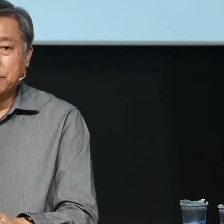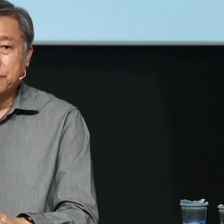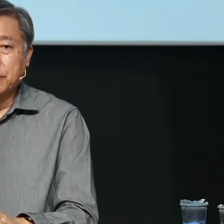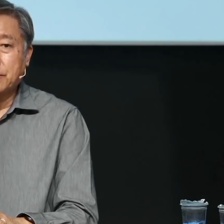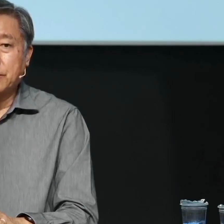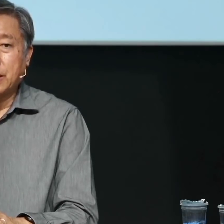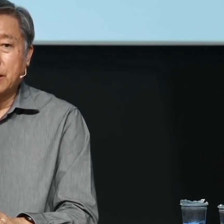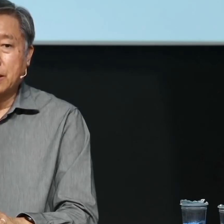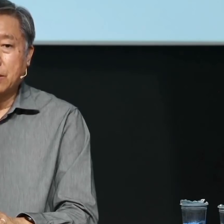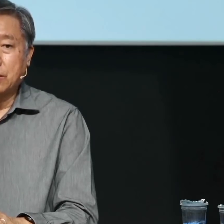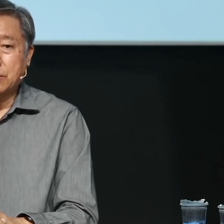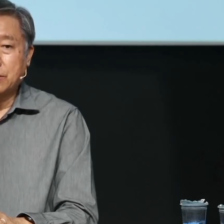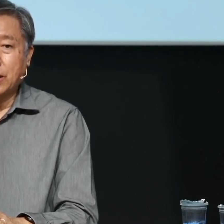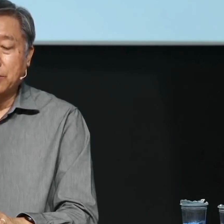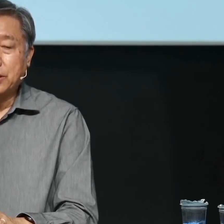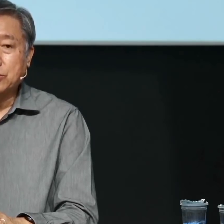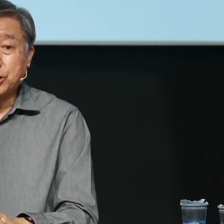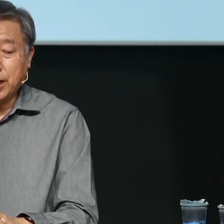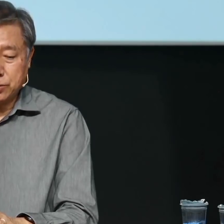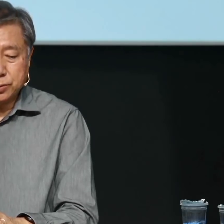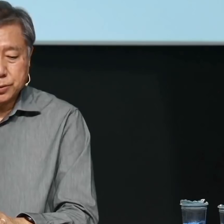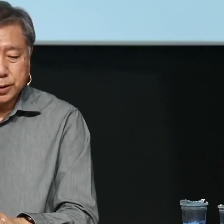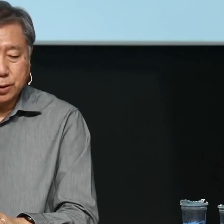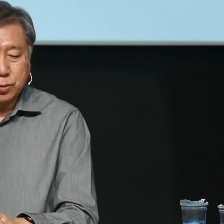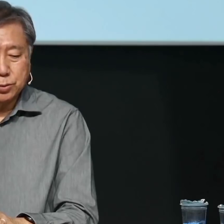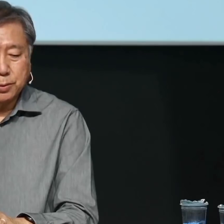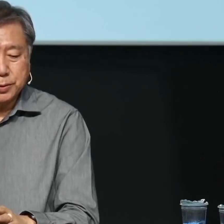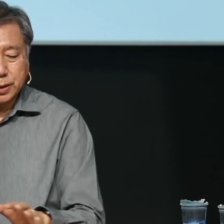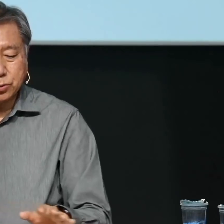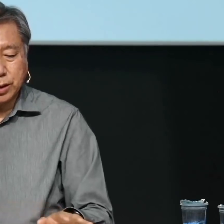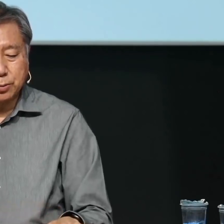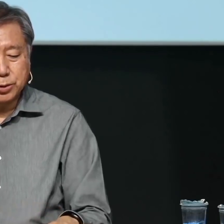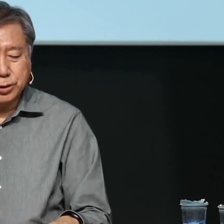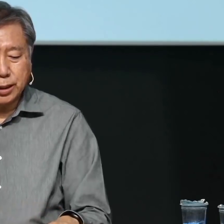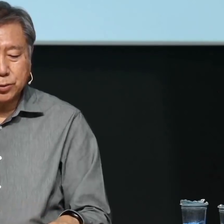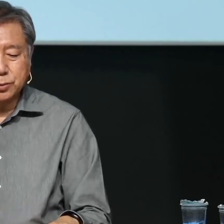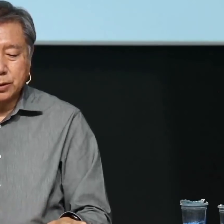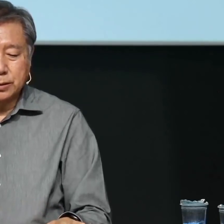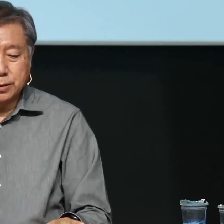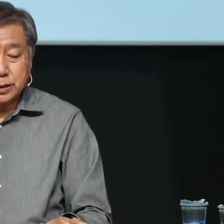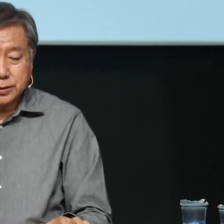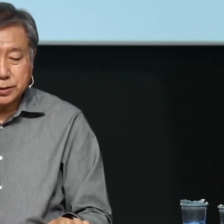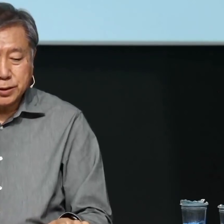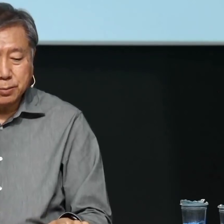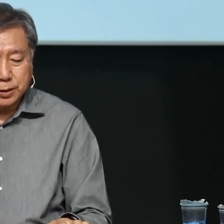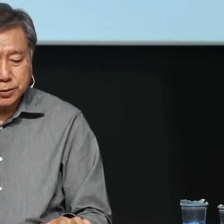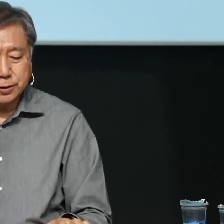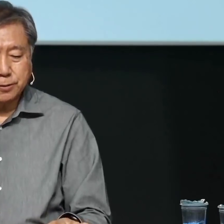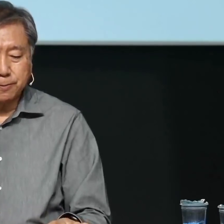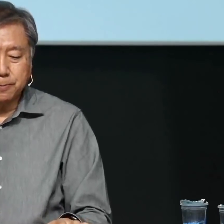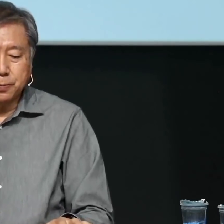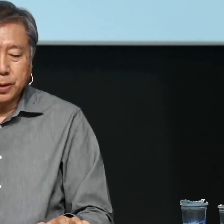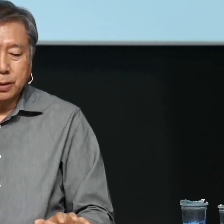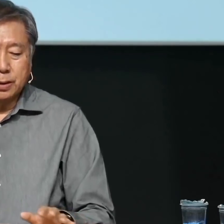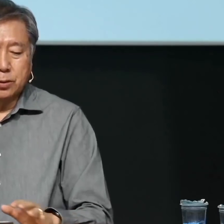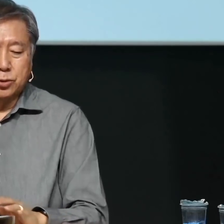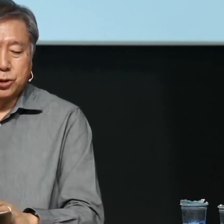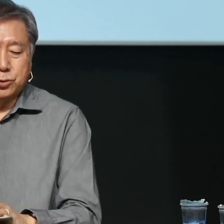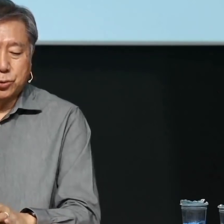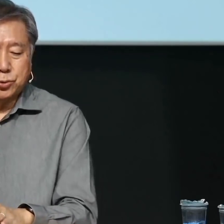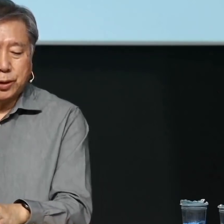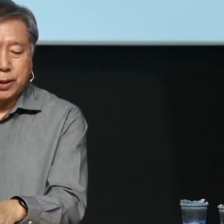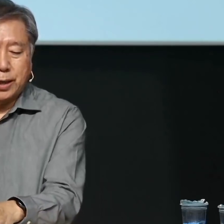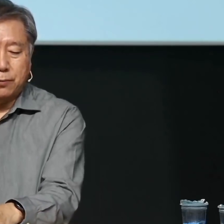para o alimento diário. Seria a última mensagem do alimento diário deste semestre.